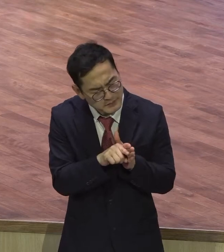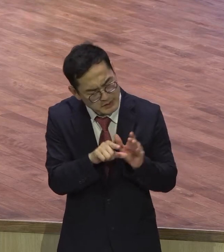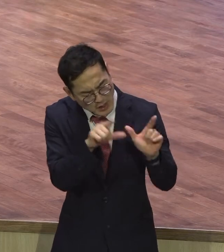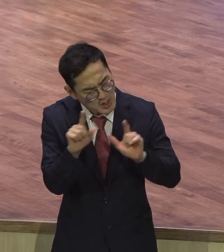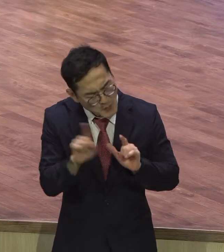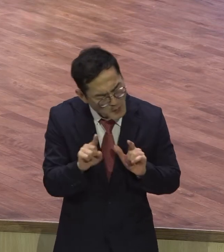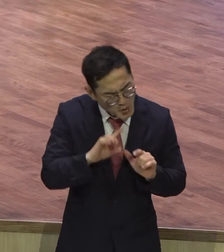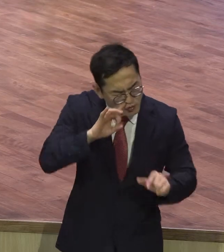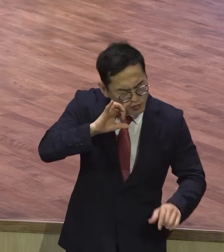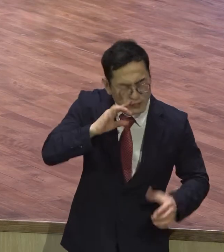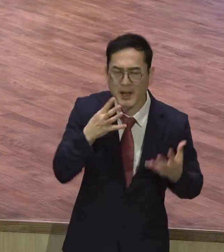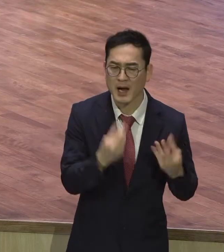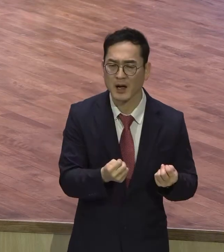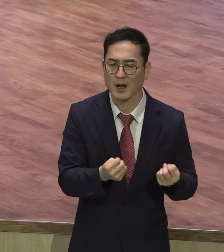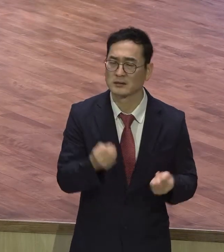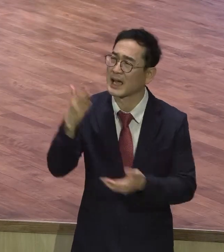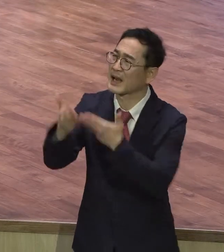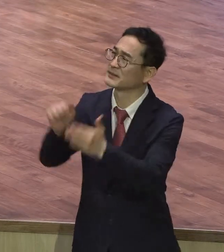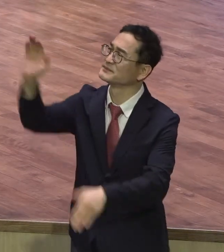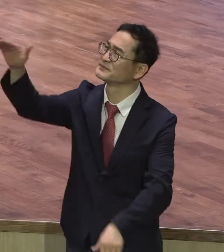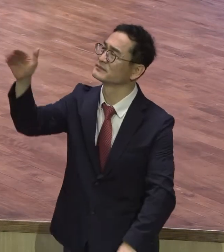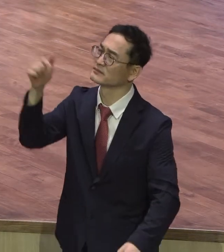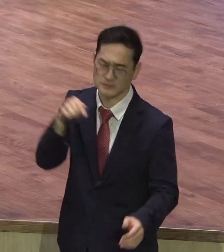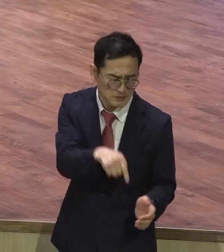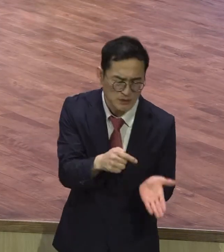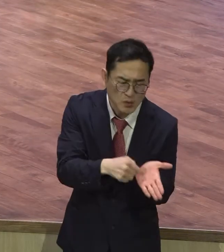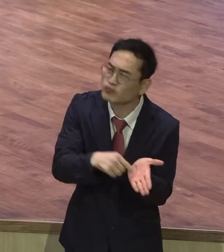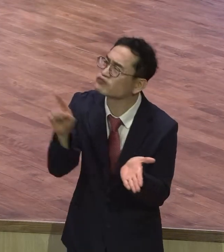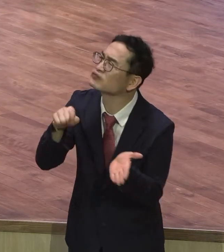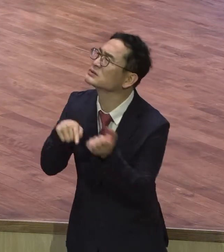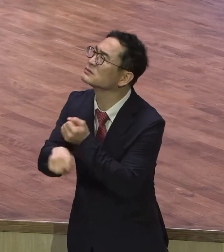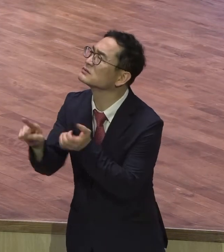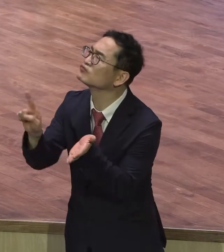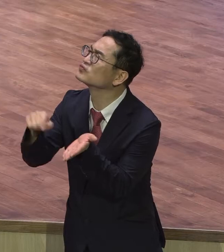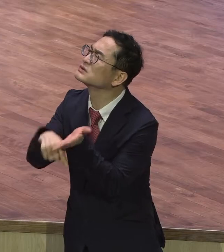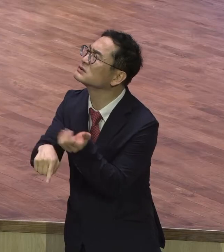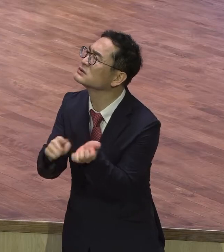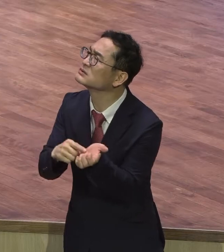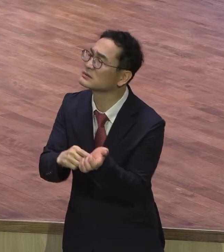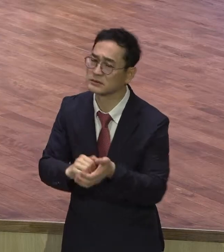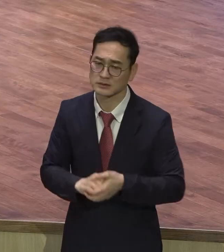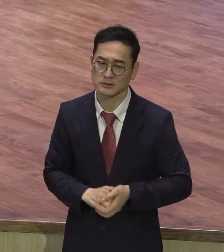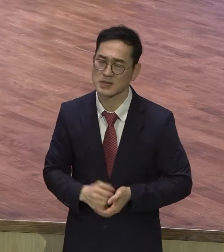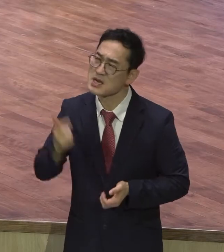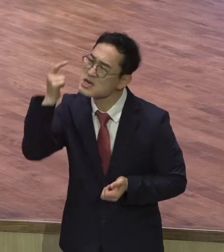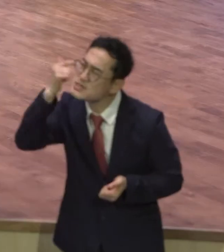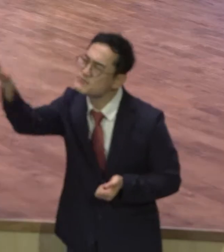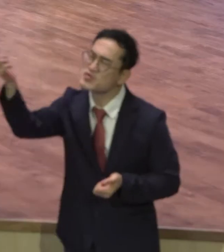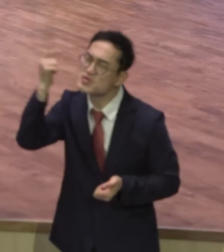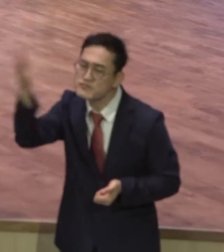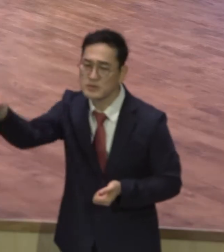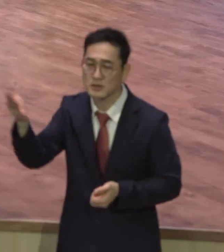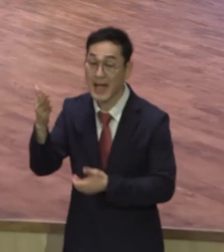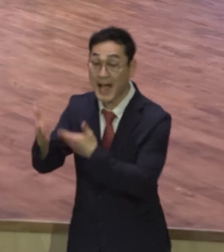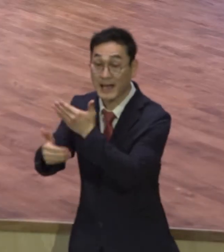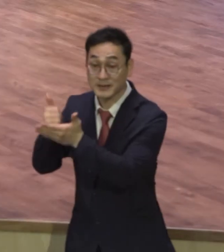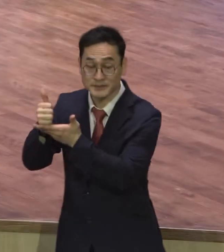질문했어요. 하나님 이게 무슨 뜻입니까? 계속 질문했어요. 하나님은 이런 하박국의 간절한 호수에 답을